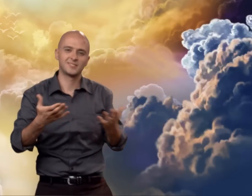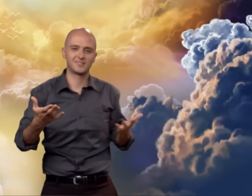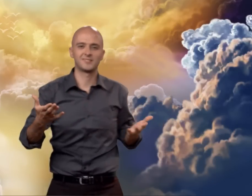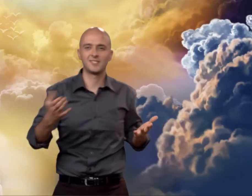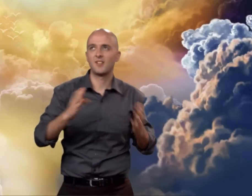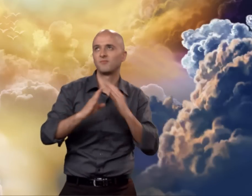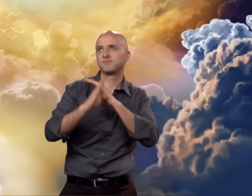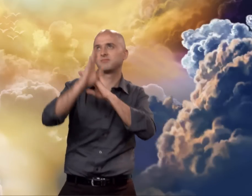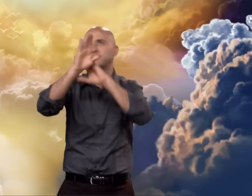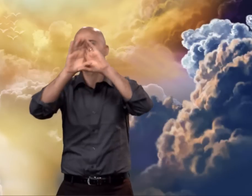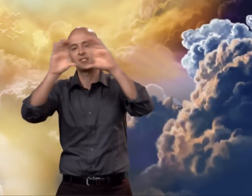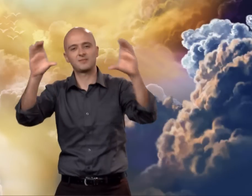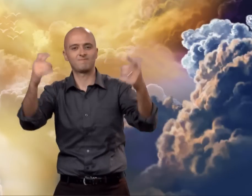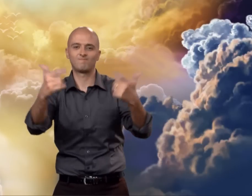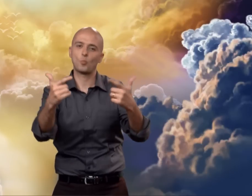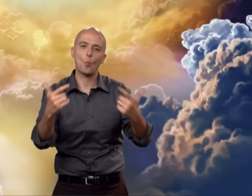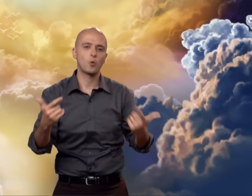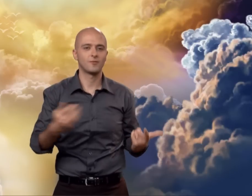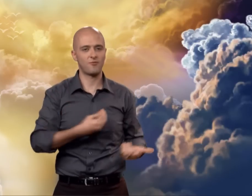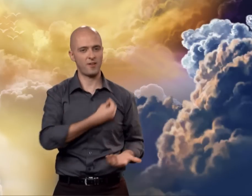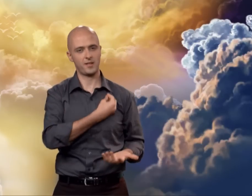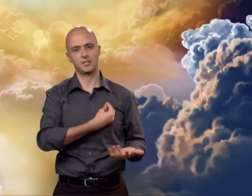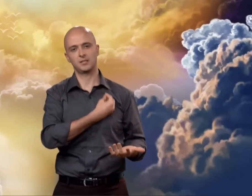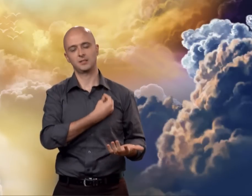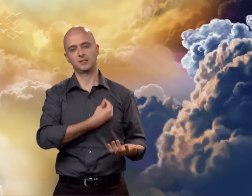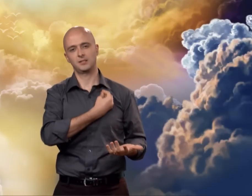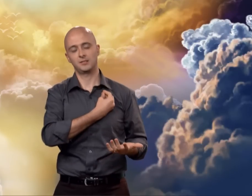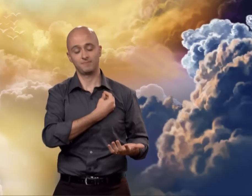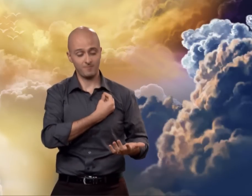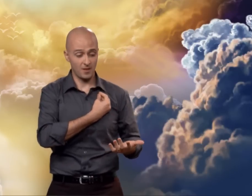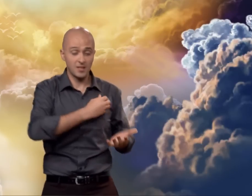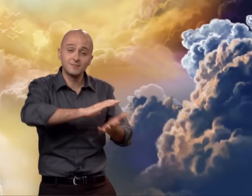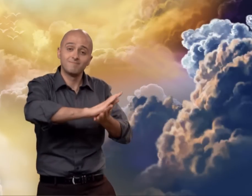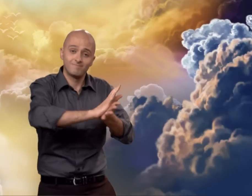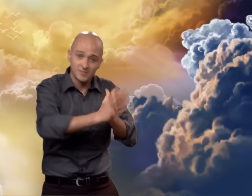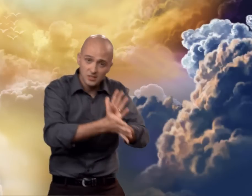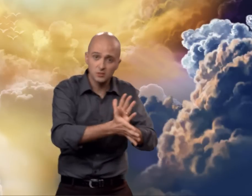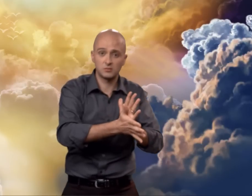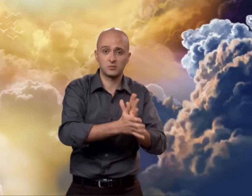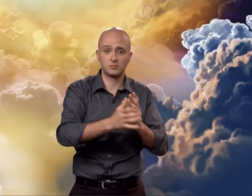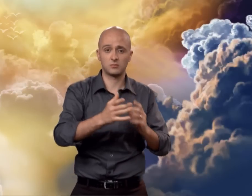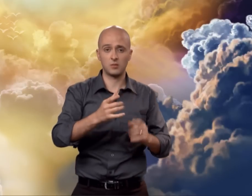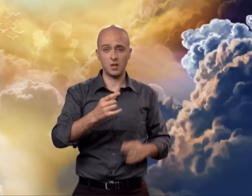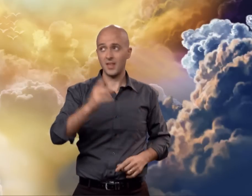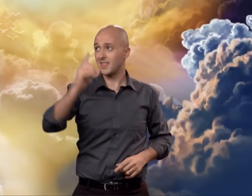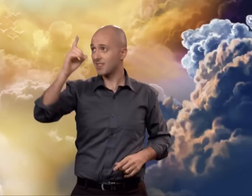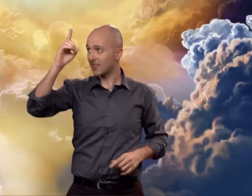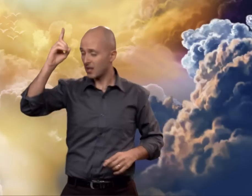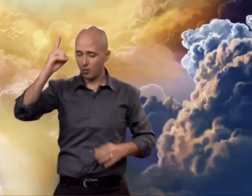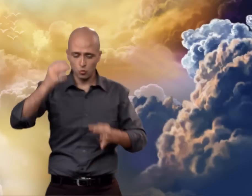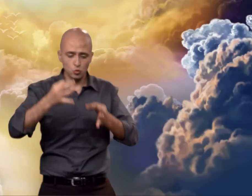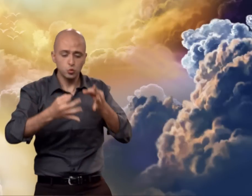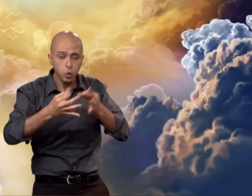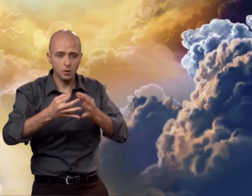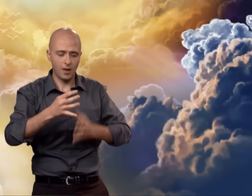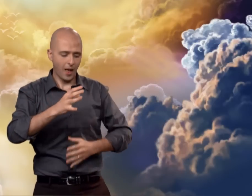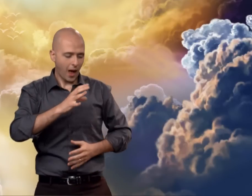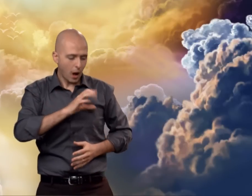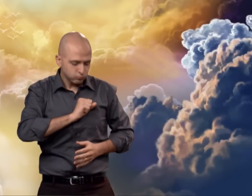E acrescenta: consolem-se uns aos outros com essas palavras. Na vinda do Senhor, as algemas do